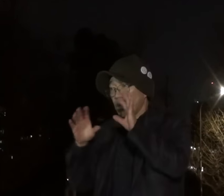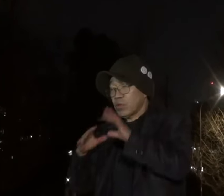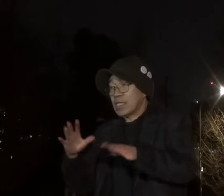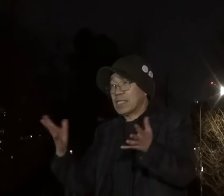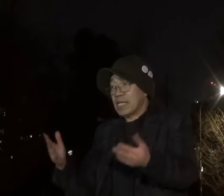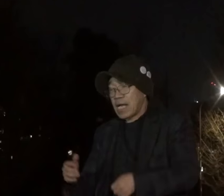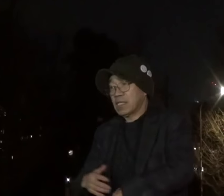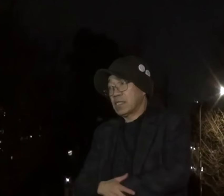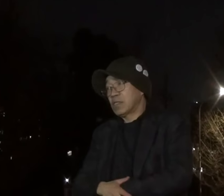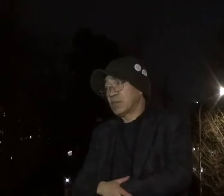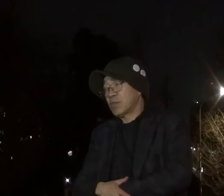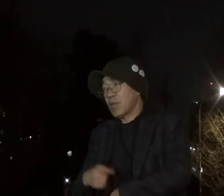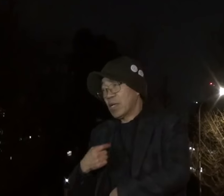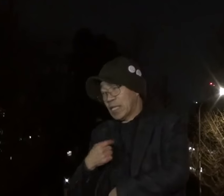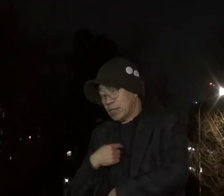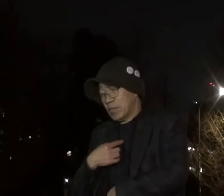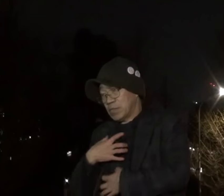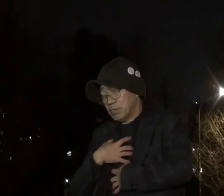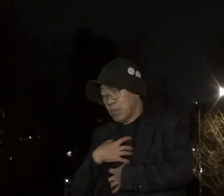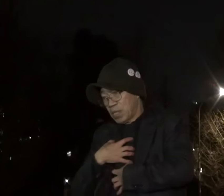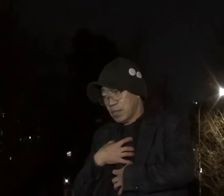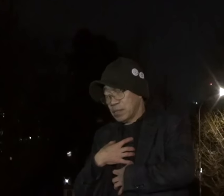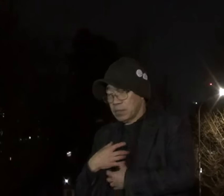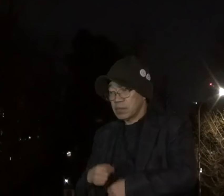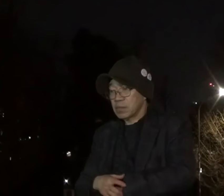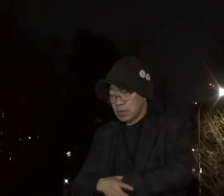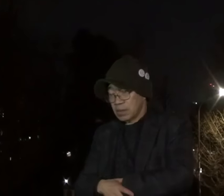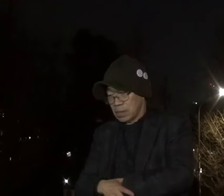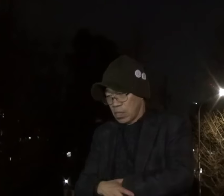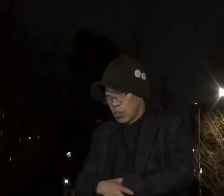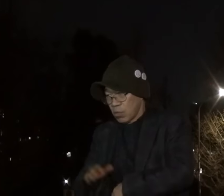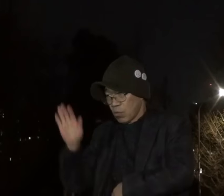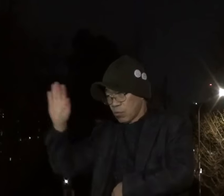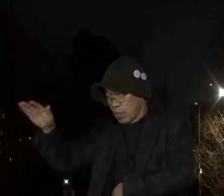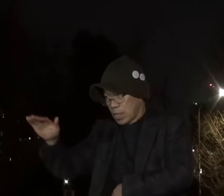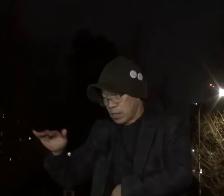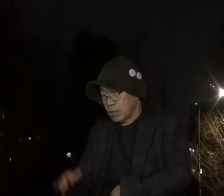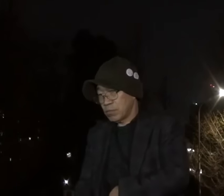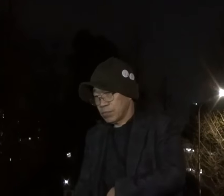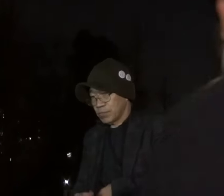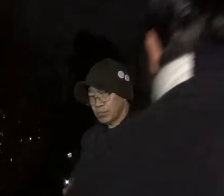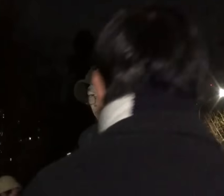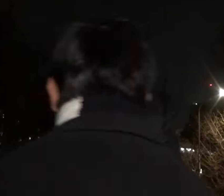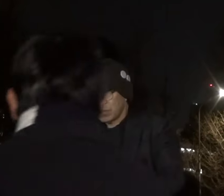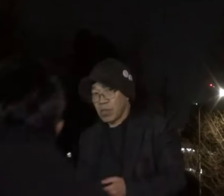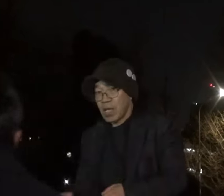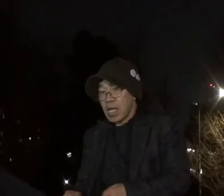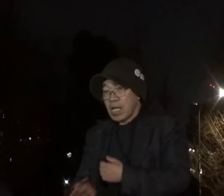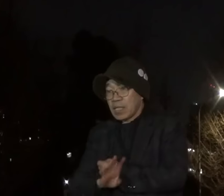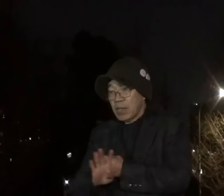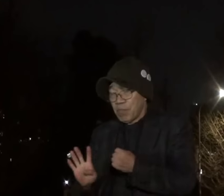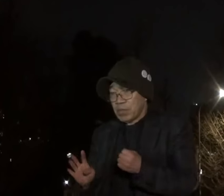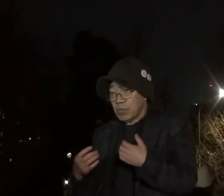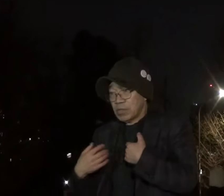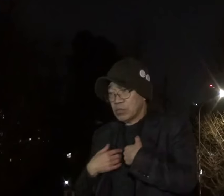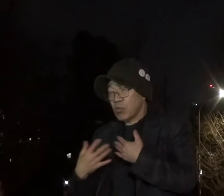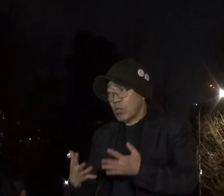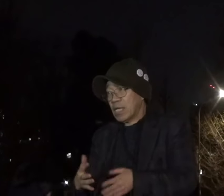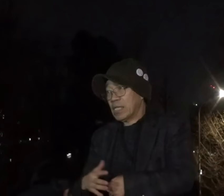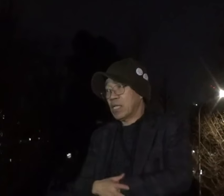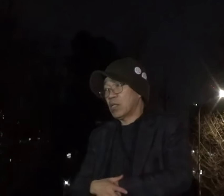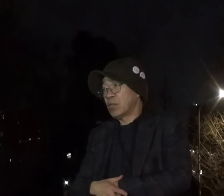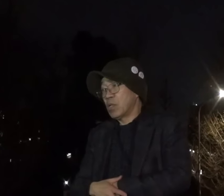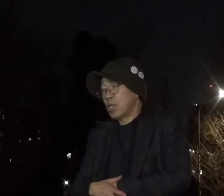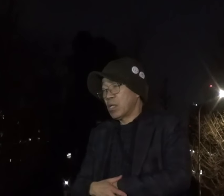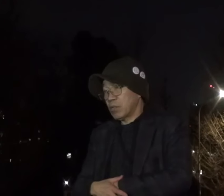。これからの人たちのために原発はいらないと思います。そのことをやっぱり訴え